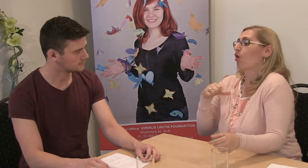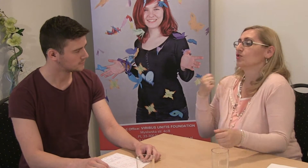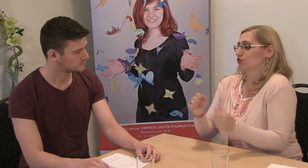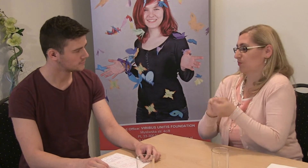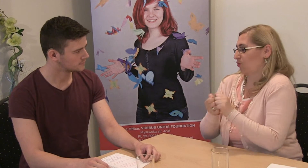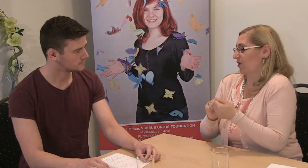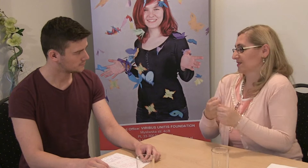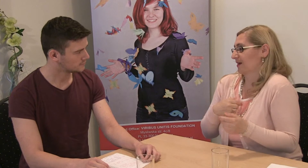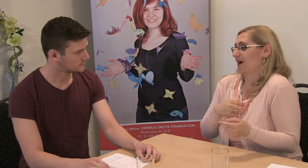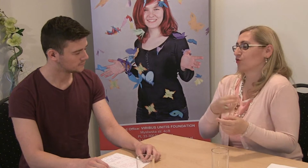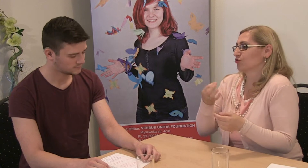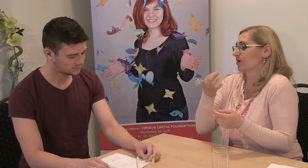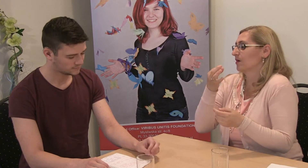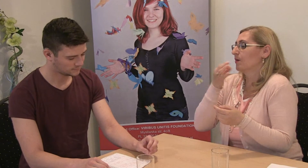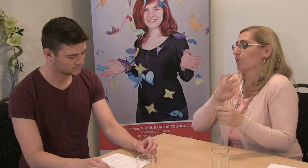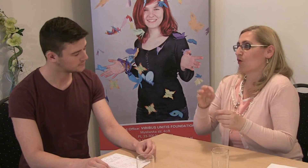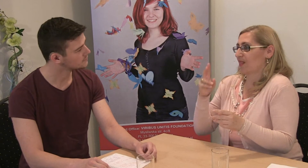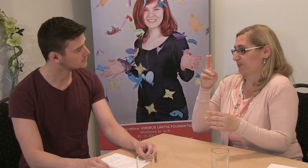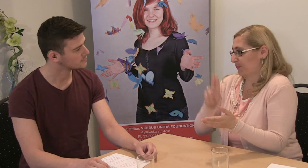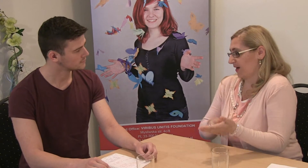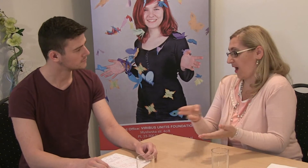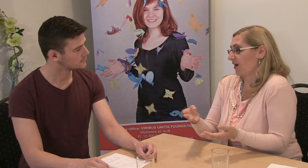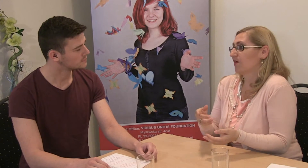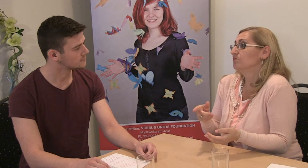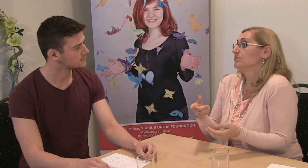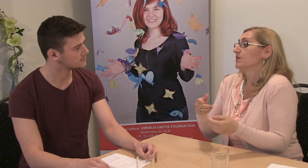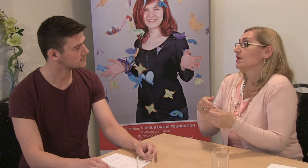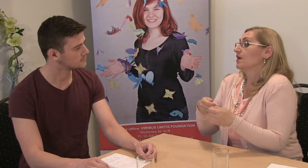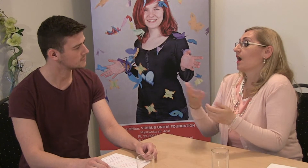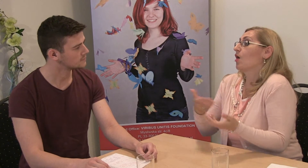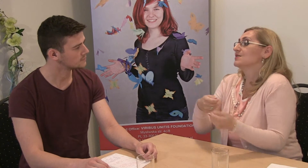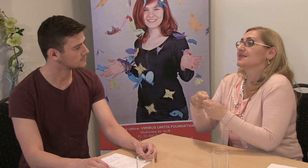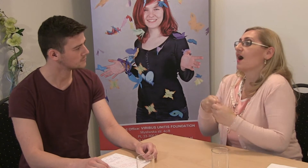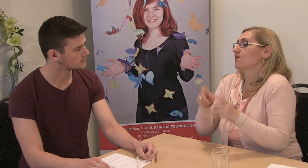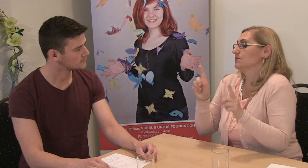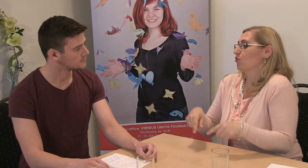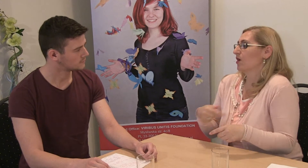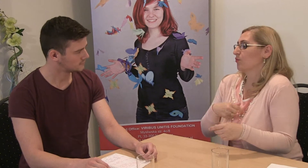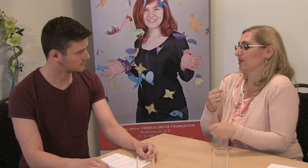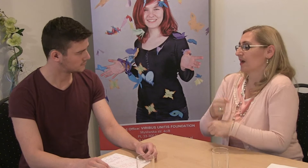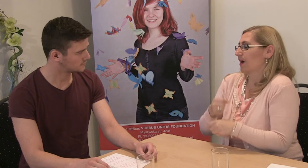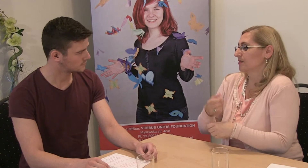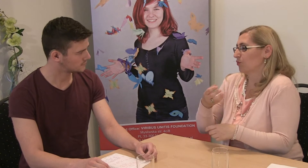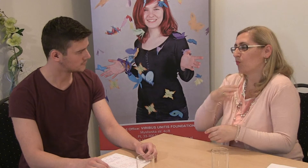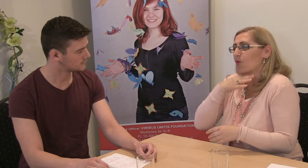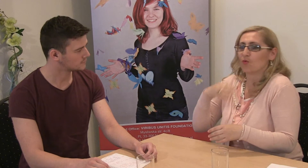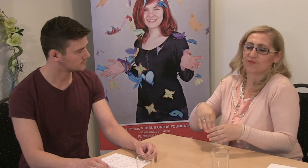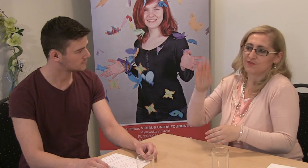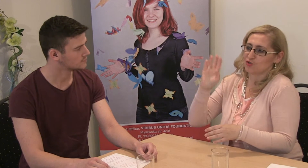Ja sam dugo godina borac za bolja prava. Kao Savez moramo da radimo